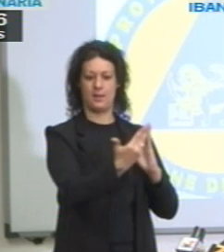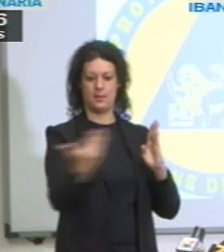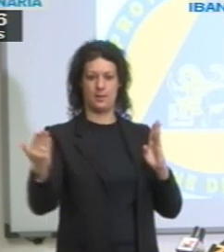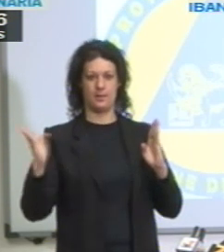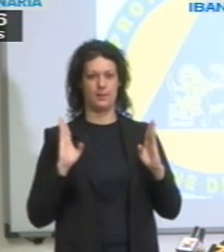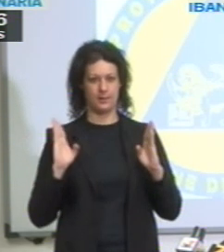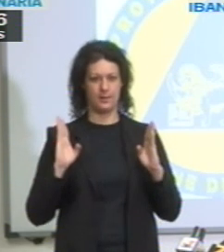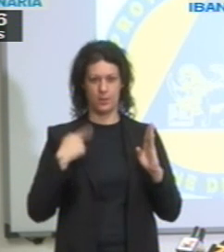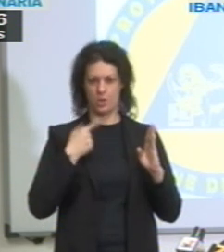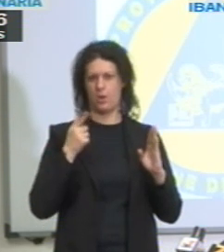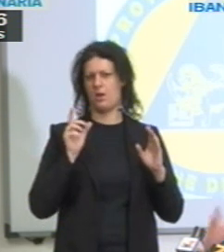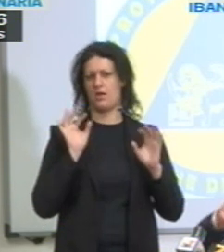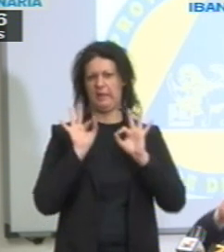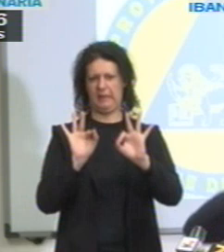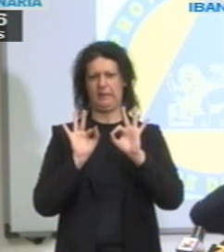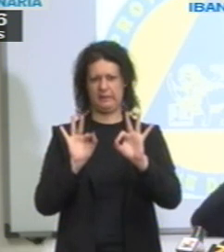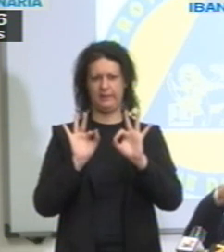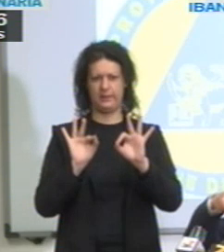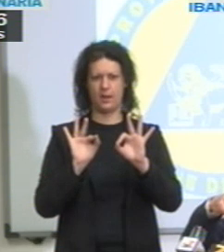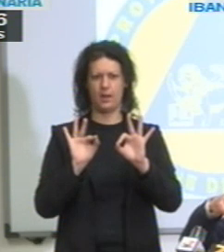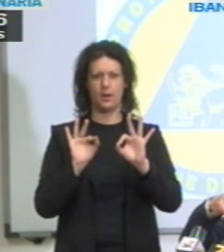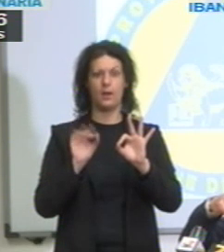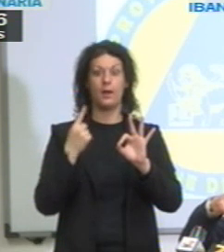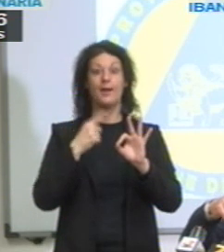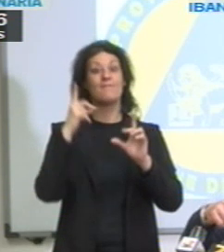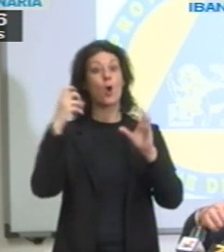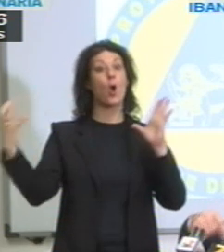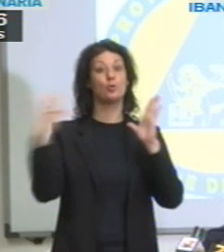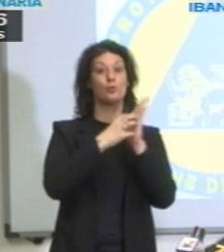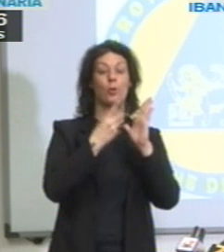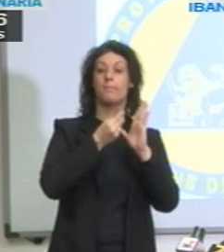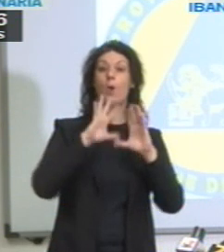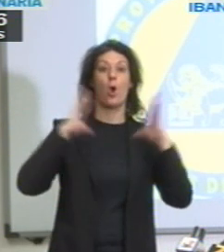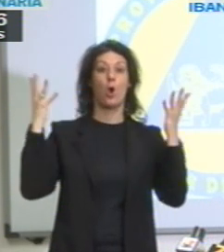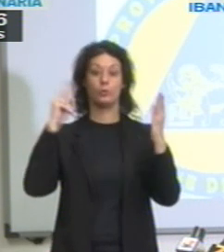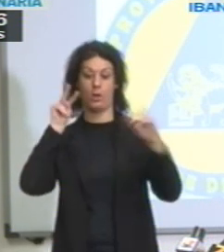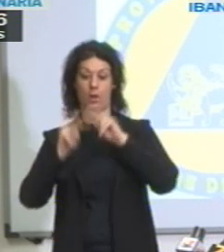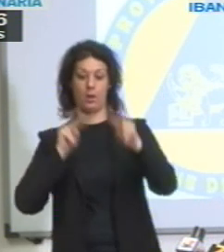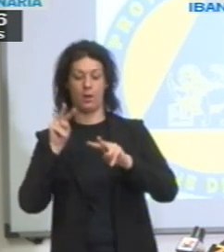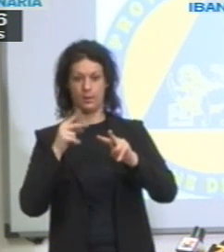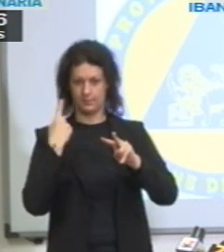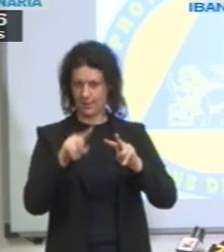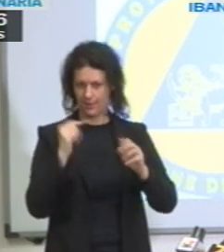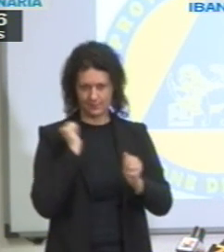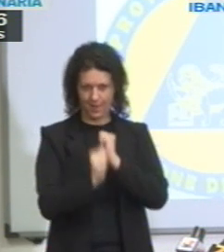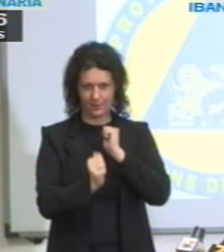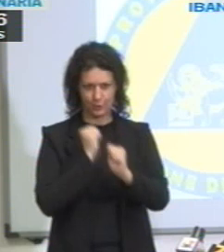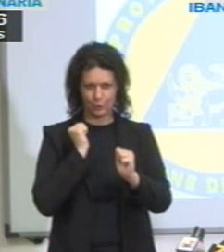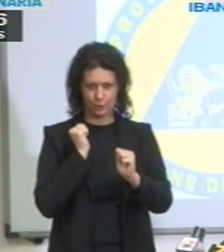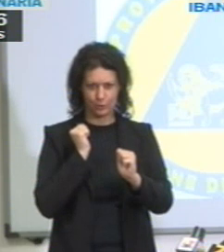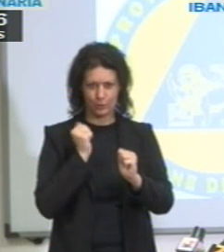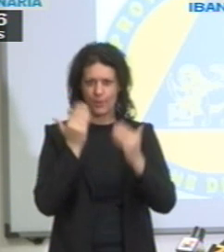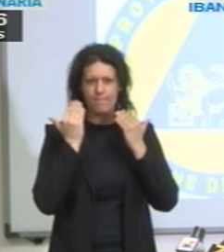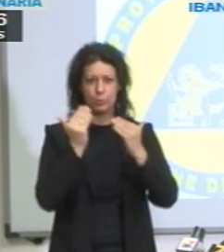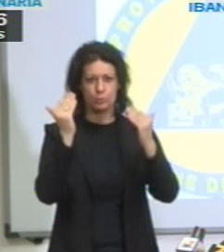stampa internazionale con la foto delle spiagge, con i rendering, con i box. Quindi, cioè, è stata un'uscita purtroppo che